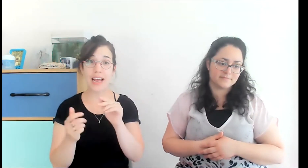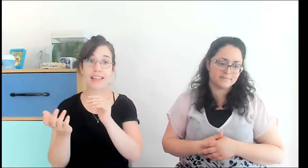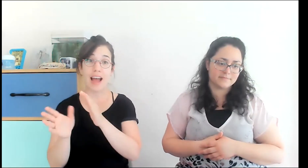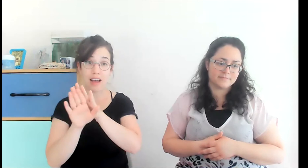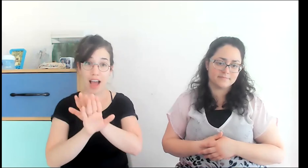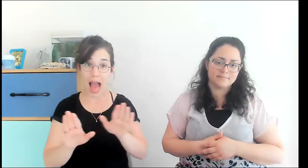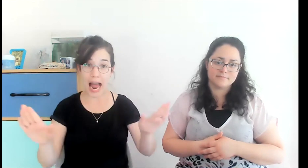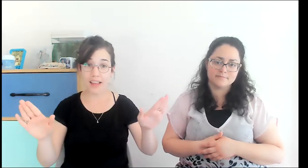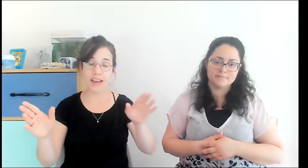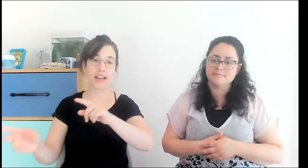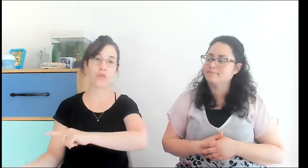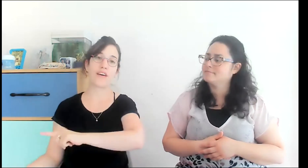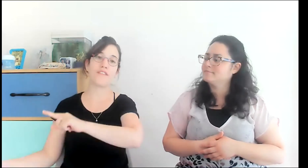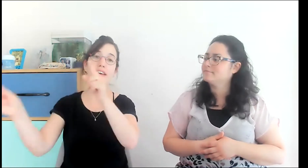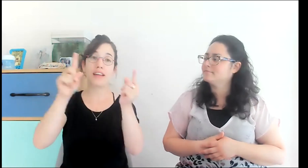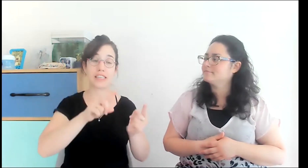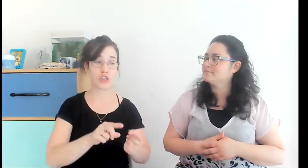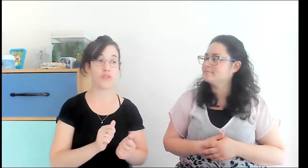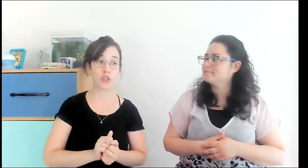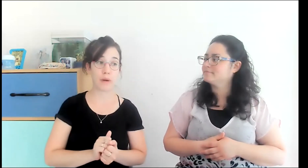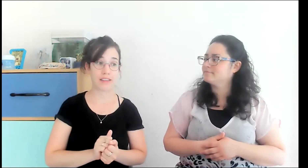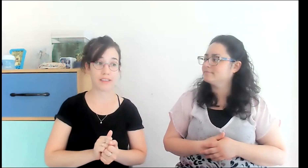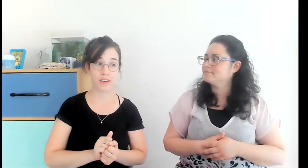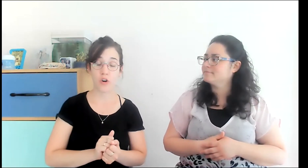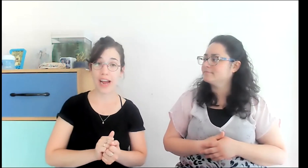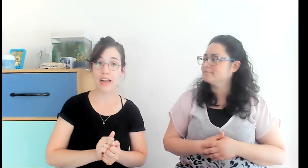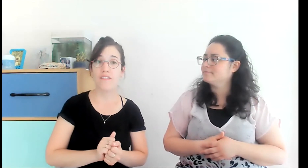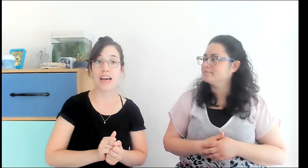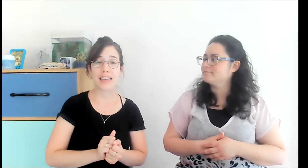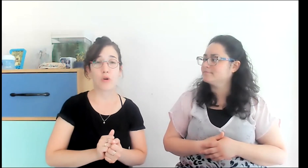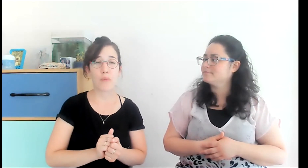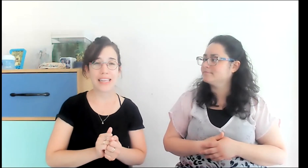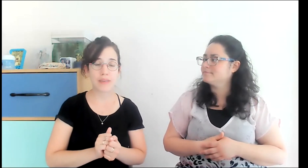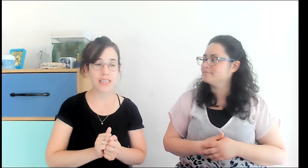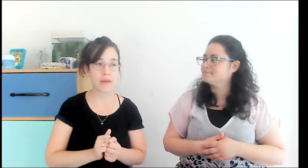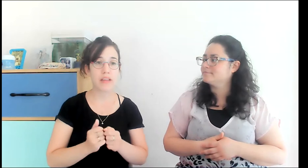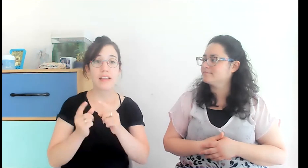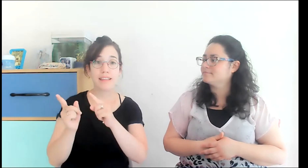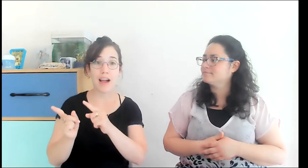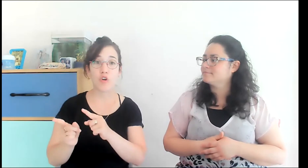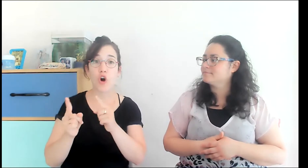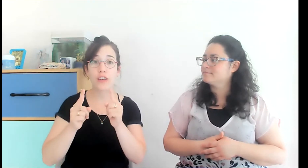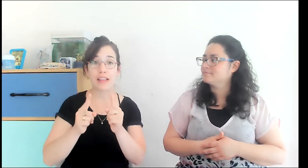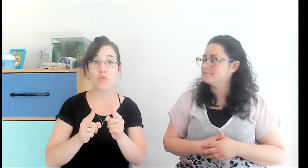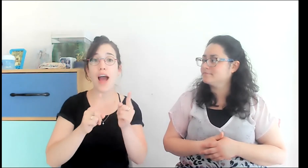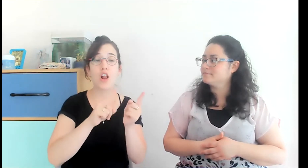את העל אנחנו נעביר לסוף המשפט. אוקיי? אז אנחנו בעצם מסמנים תעקור נטוע